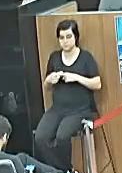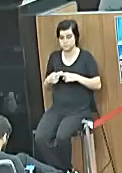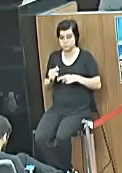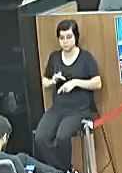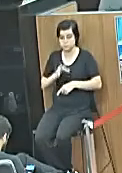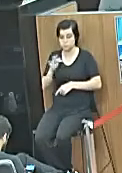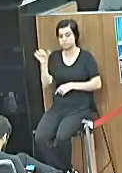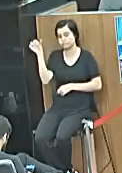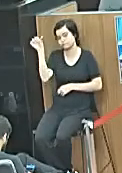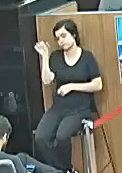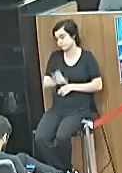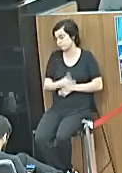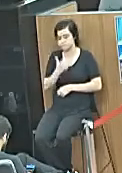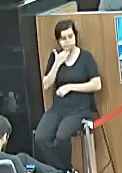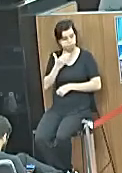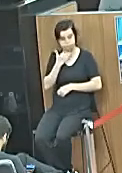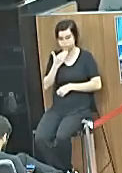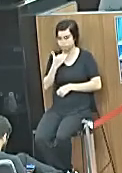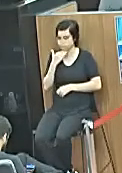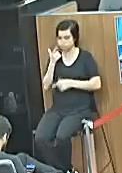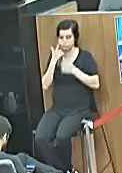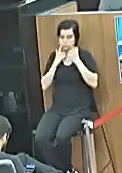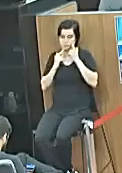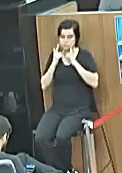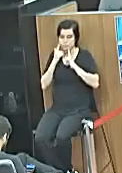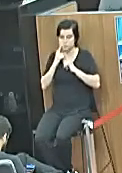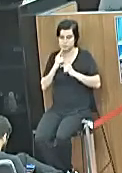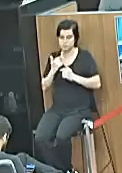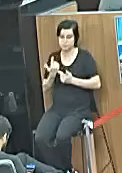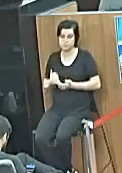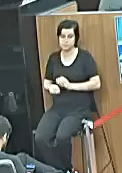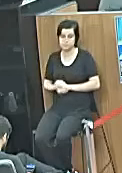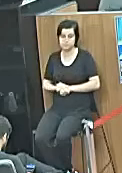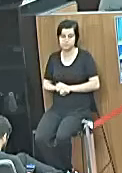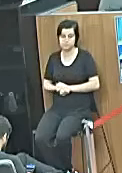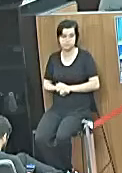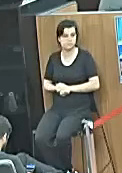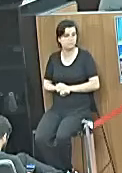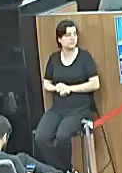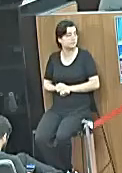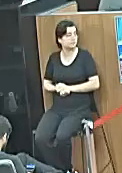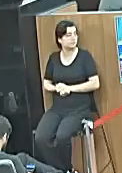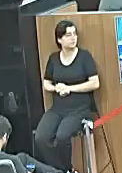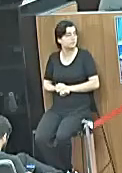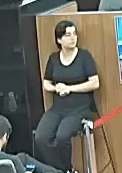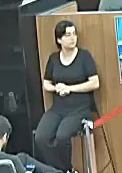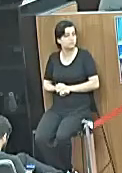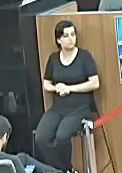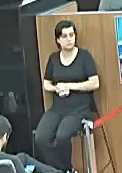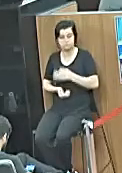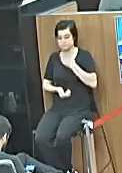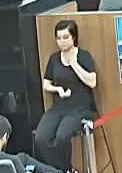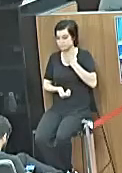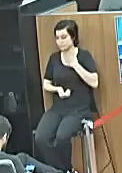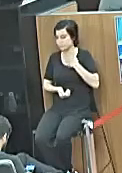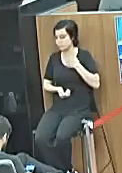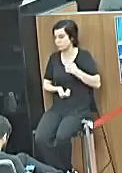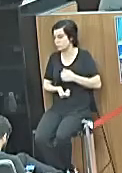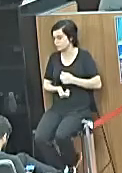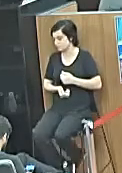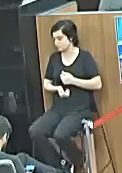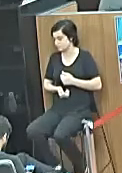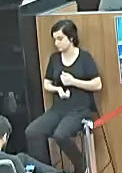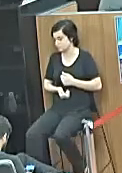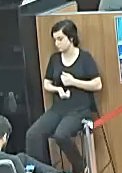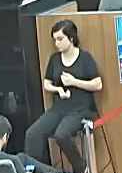demais e aí não adianta chorar o leite derramado agora passando para um outro grupo com o qual foi relator em